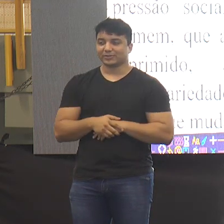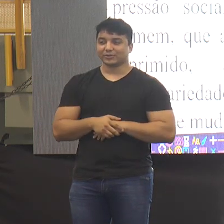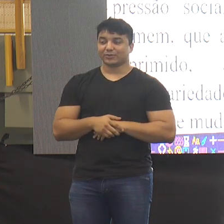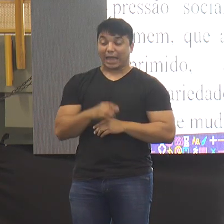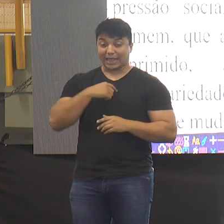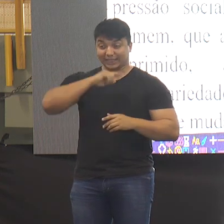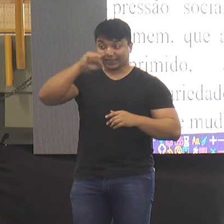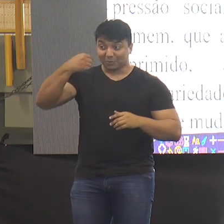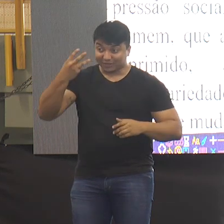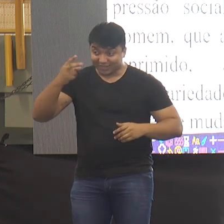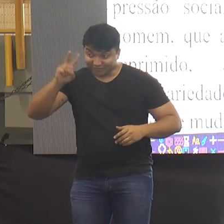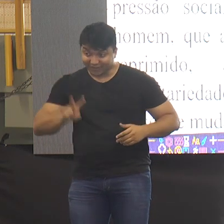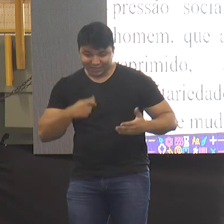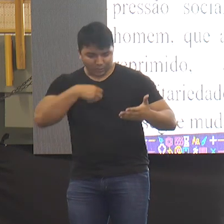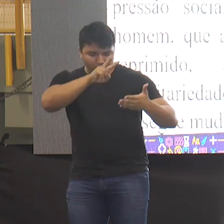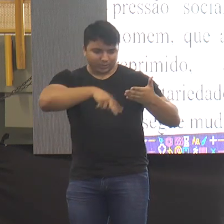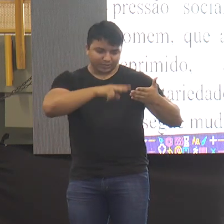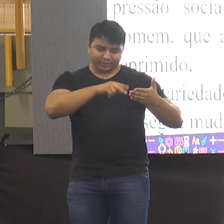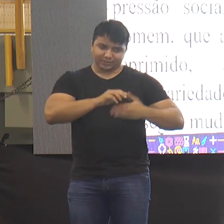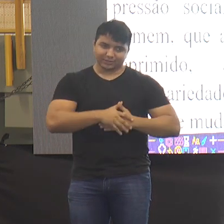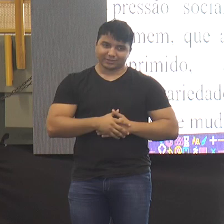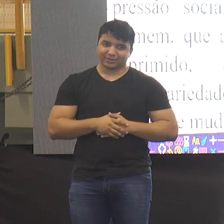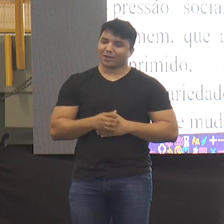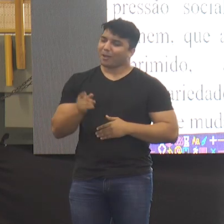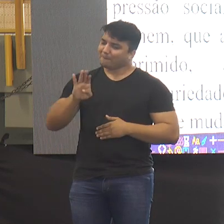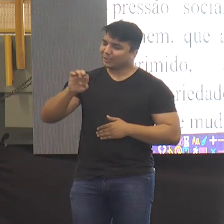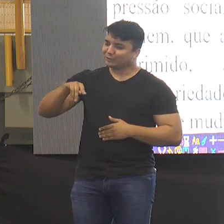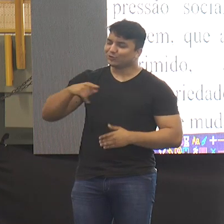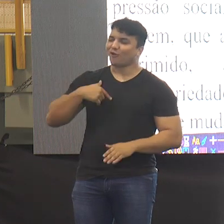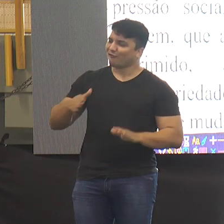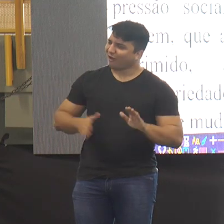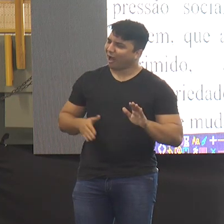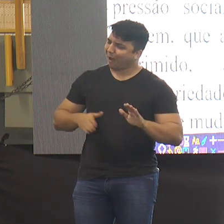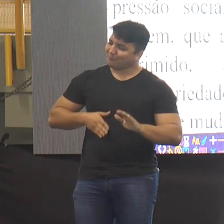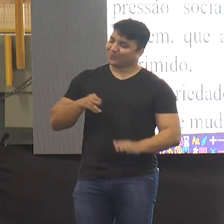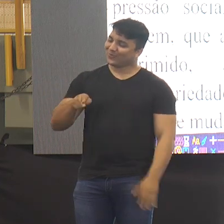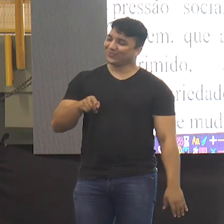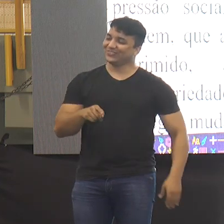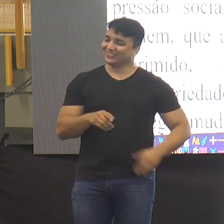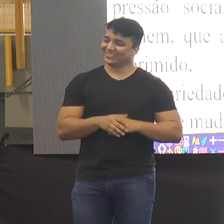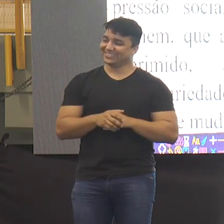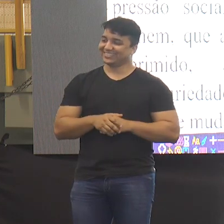Da terceira vez que eu li o livro, eu pensei, Bentinho vagabundo.